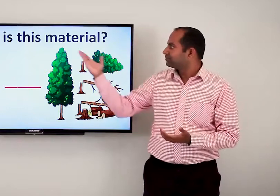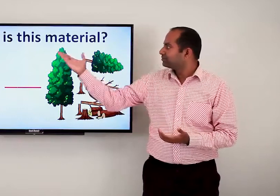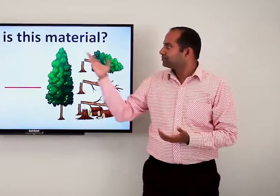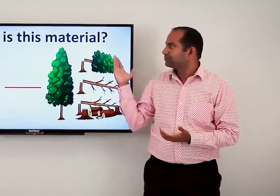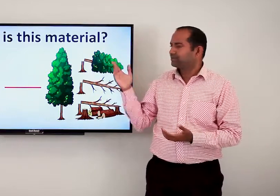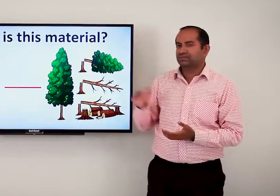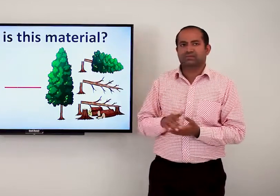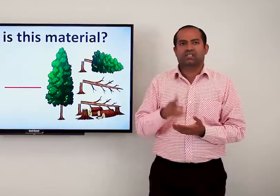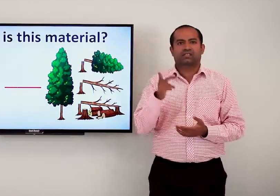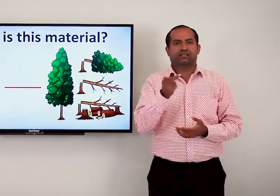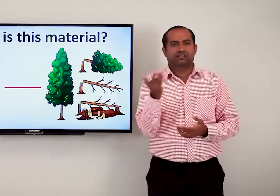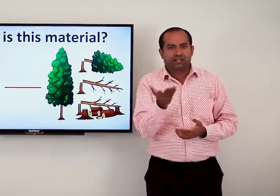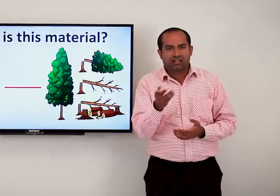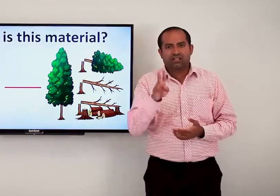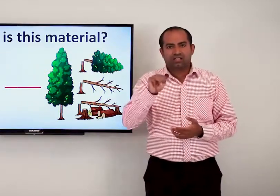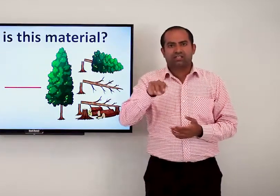ये क्या चीज है?